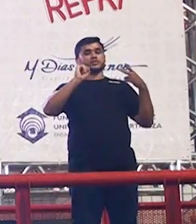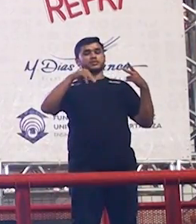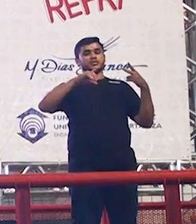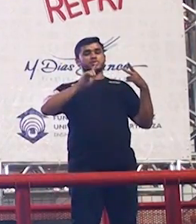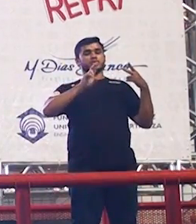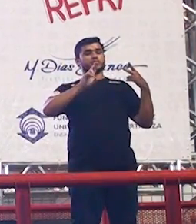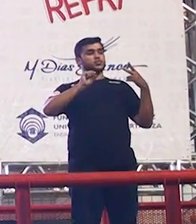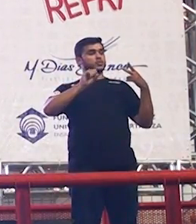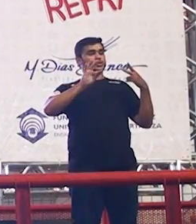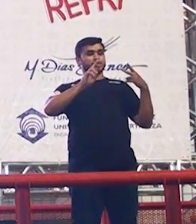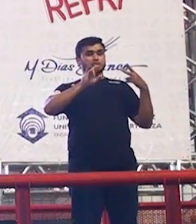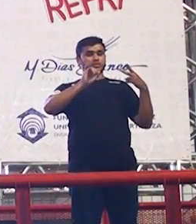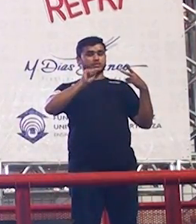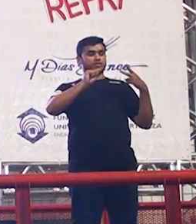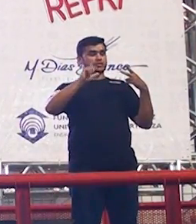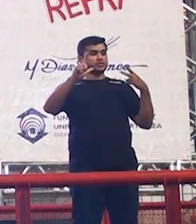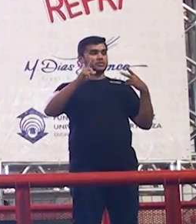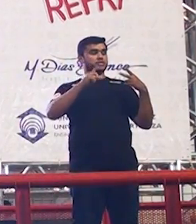francesa,